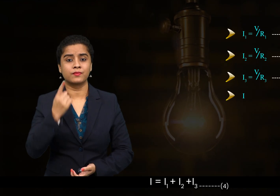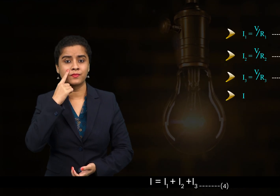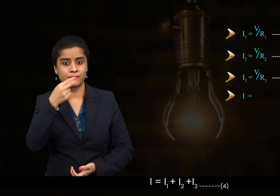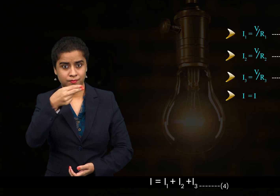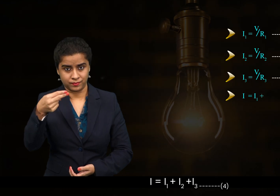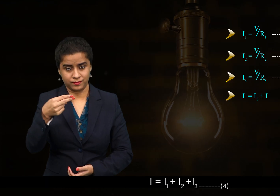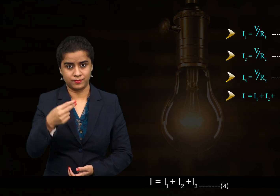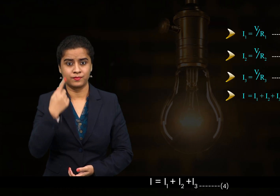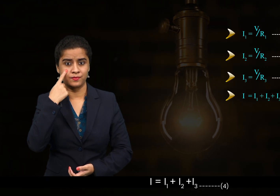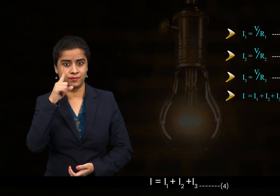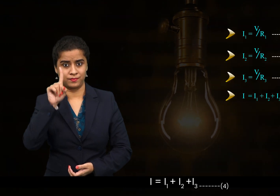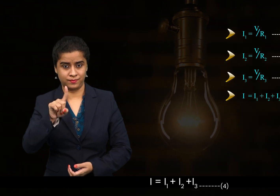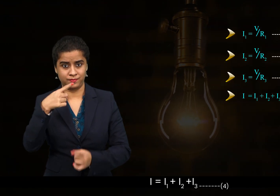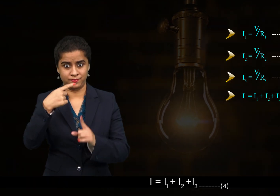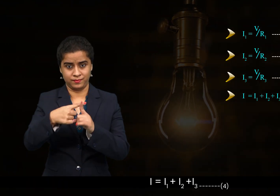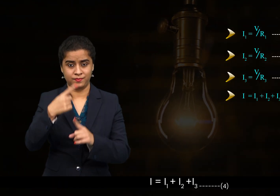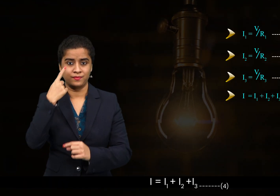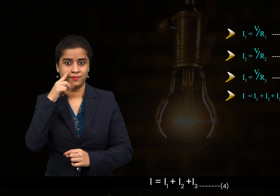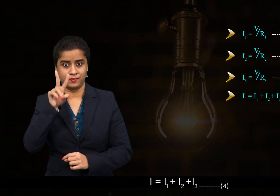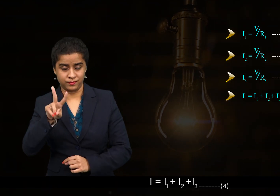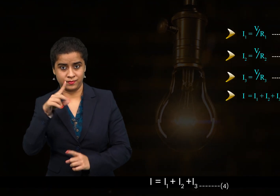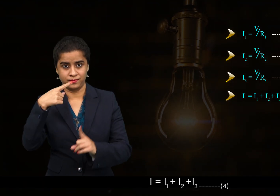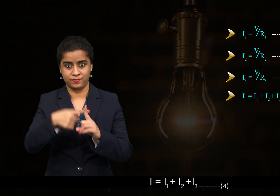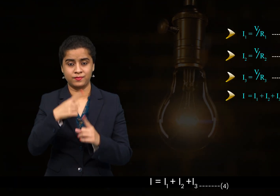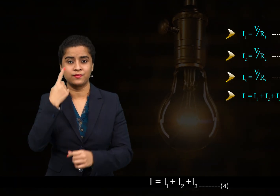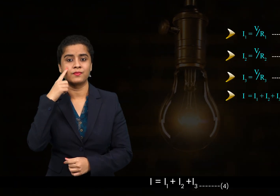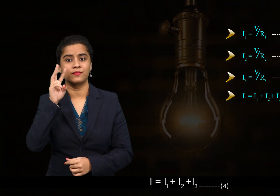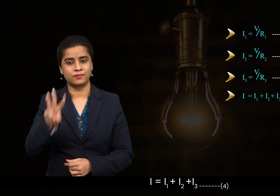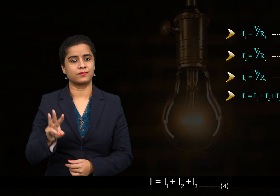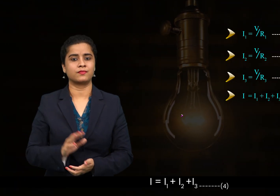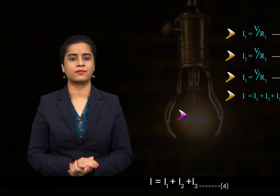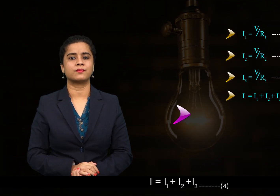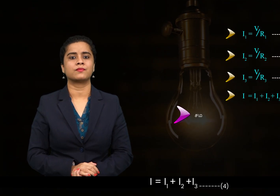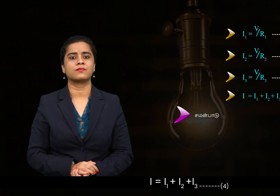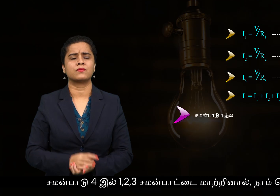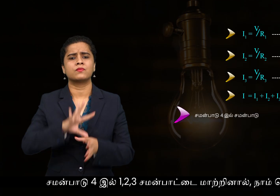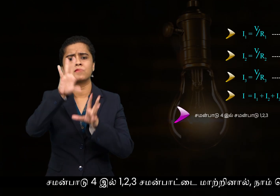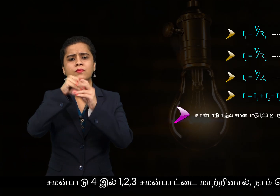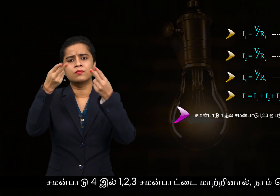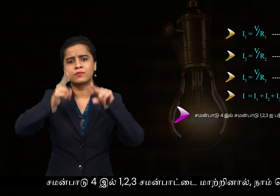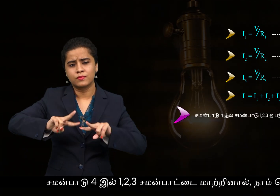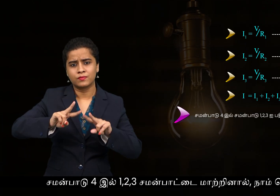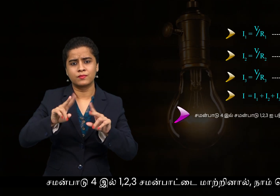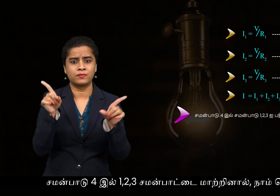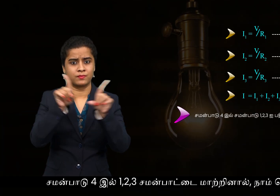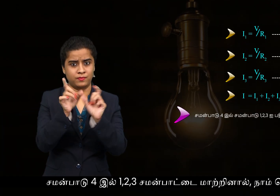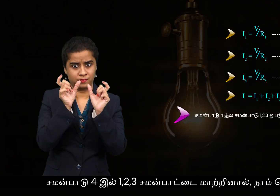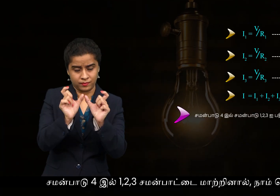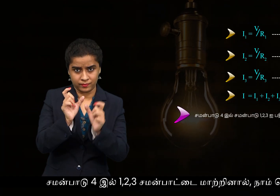I ஈடு I1 கூட்டல் I2 கூட்டல் I3 சமன்பாடு 4. சமன்பாடு